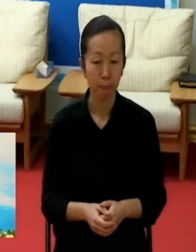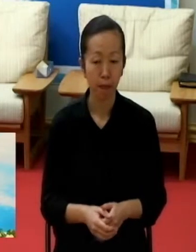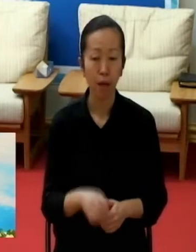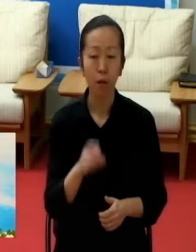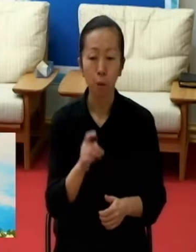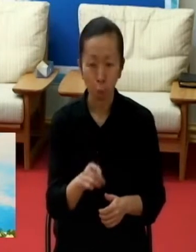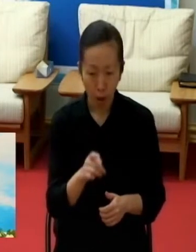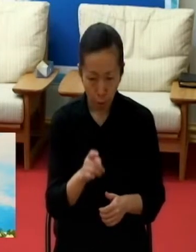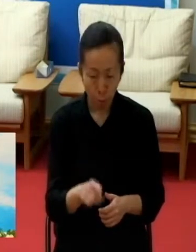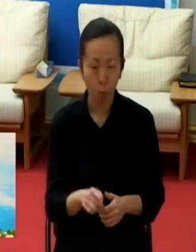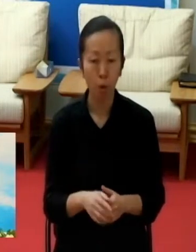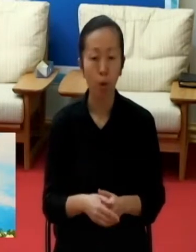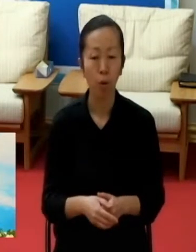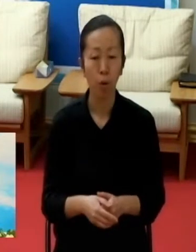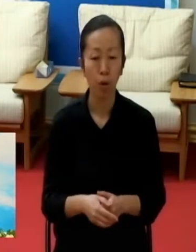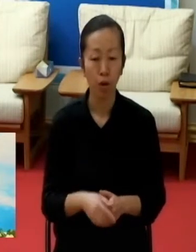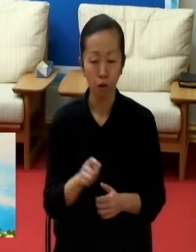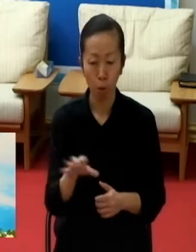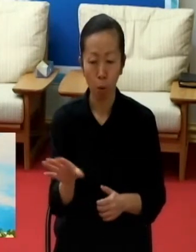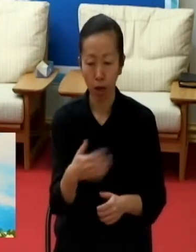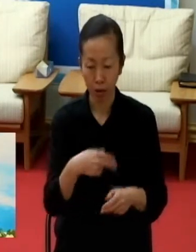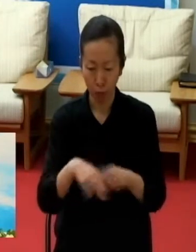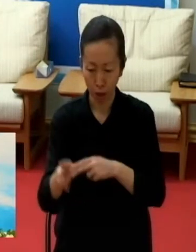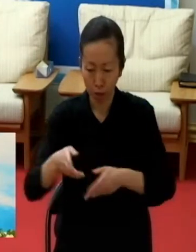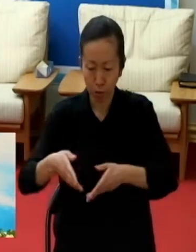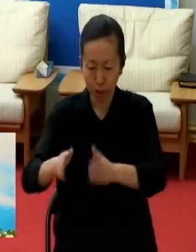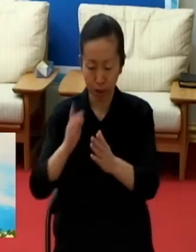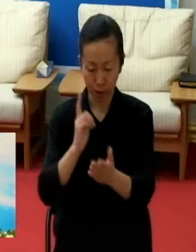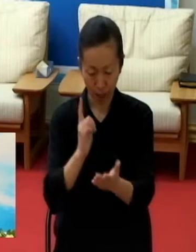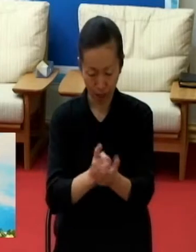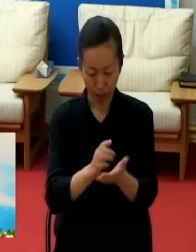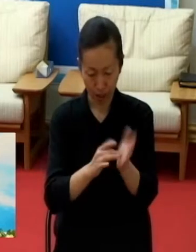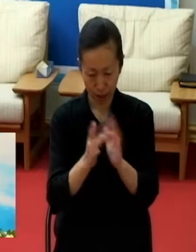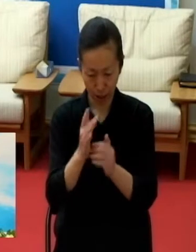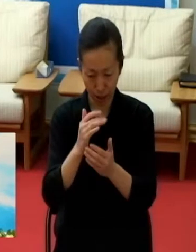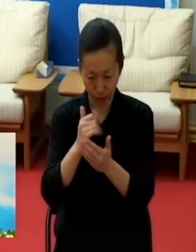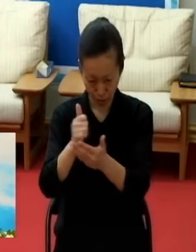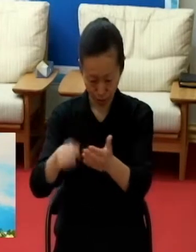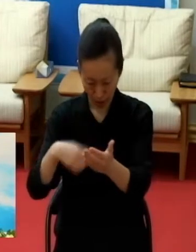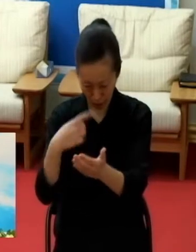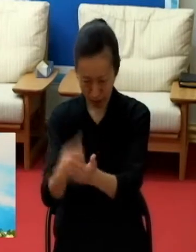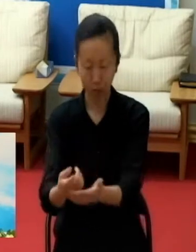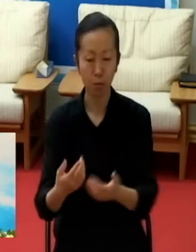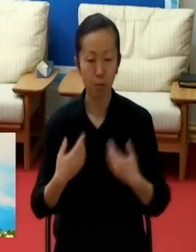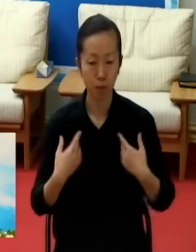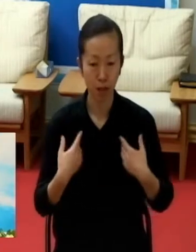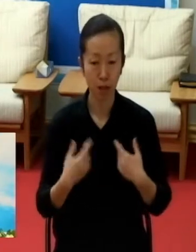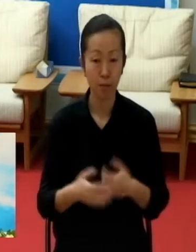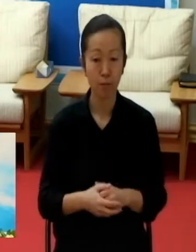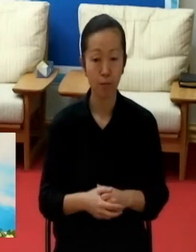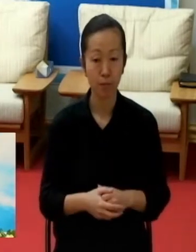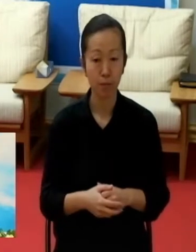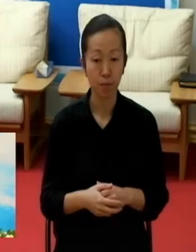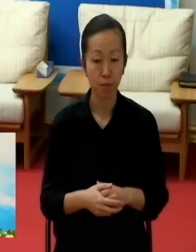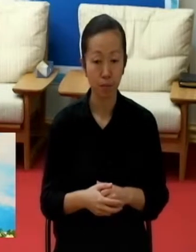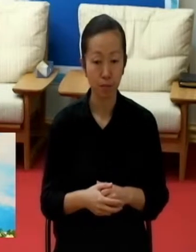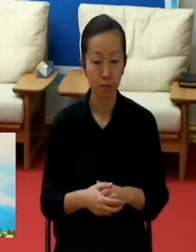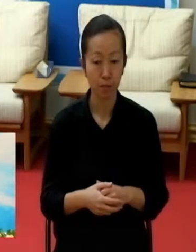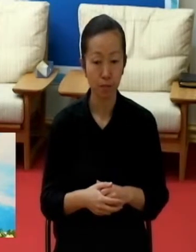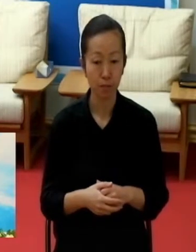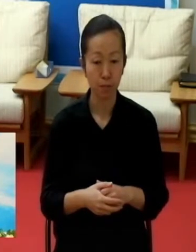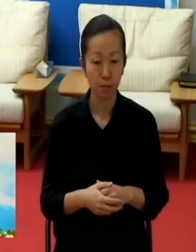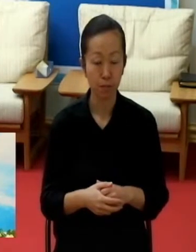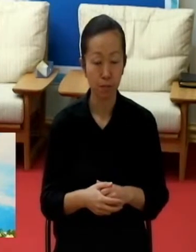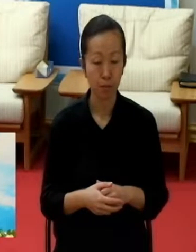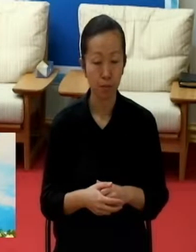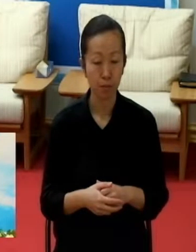빠져나오는 것은 오직 예수입니다. そこから逃れる道はただイエスです 여러분, 내가 예수를 믿기까지 한번